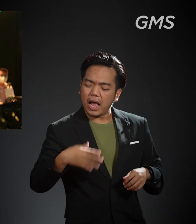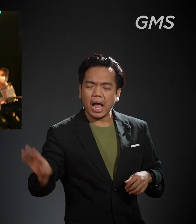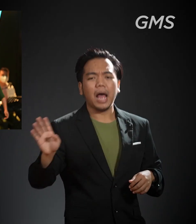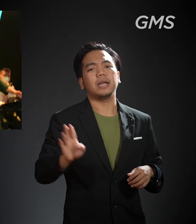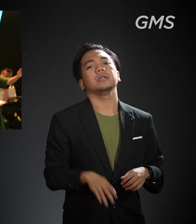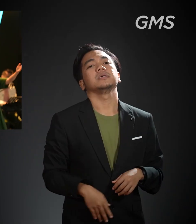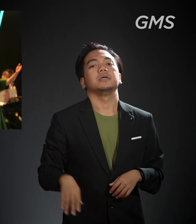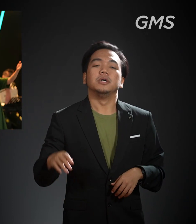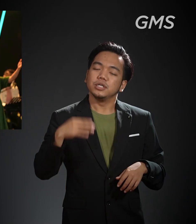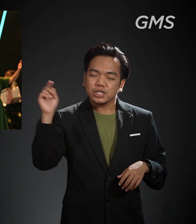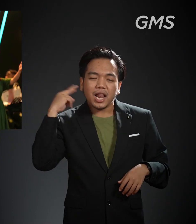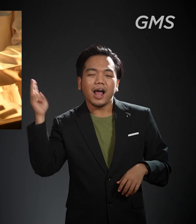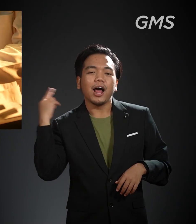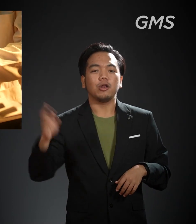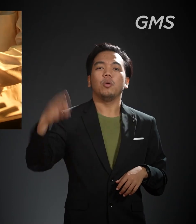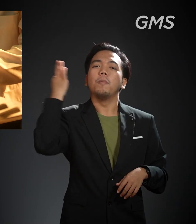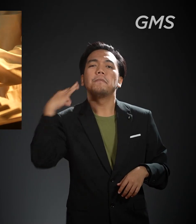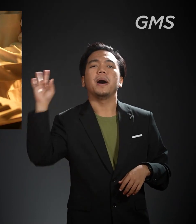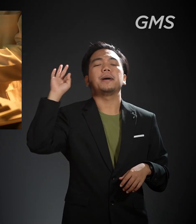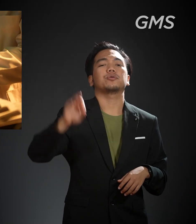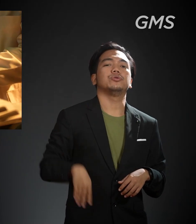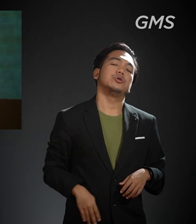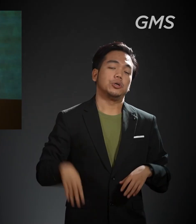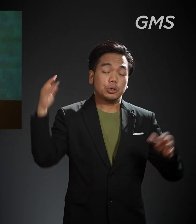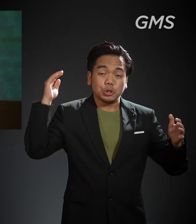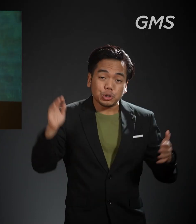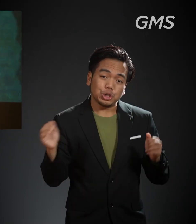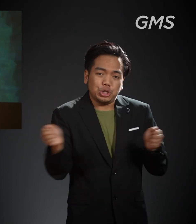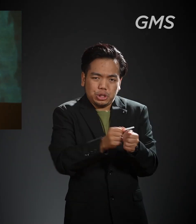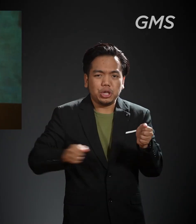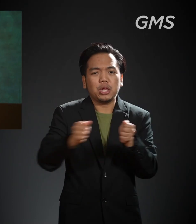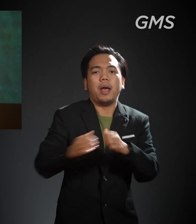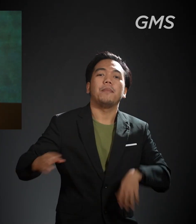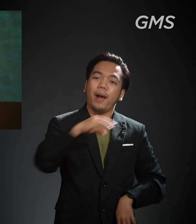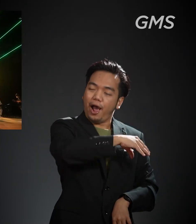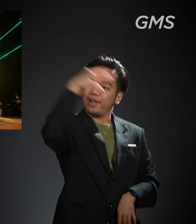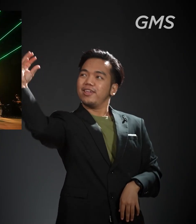berkesudah, selalu baru setiap pagi.